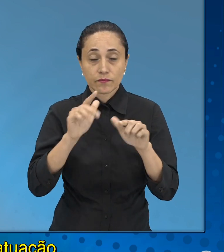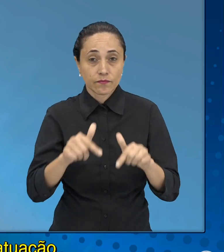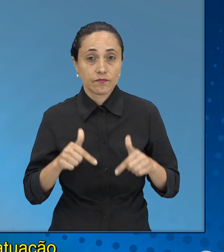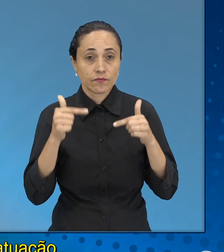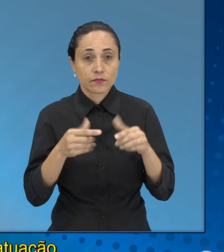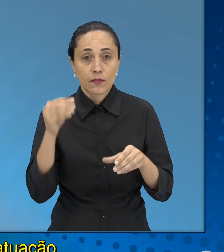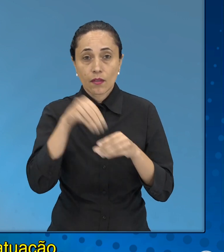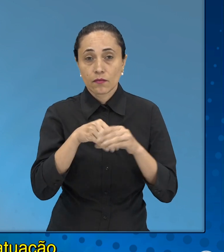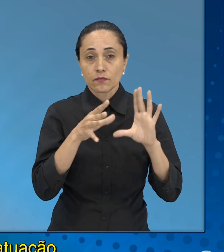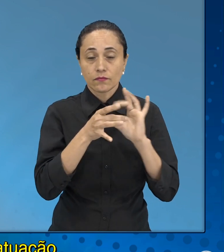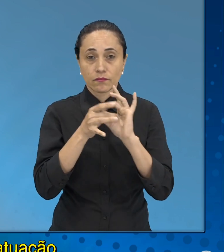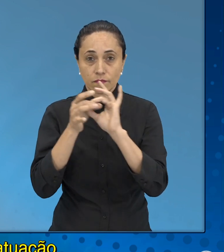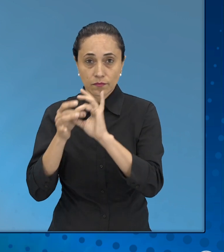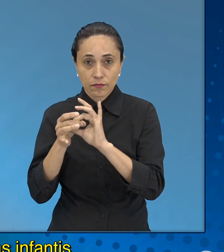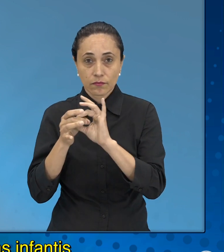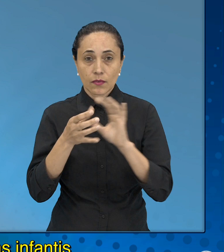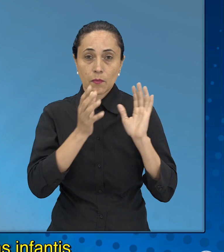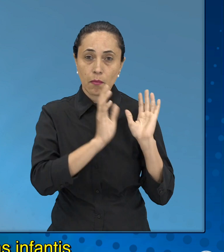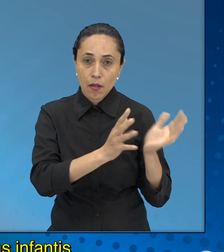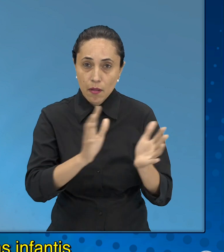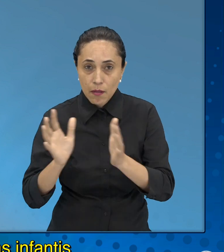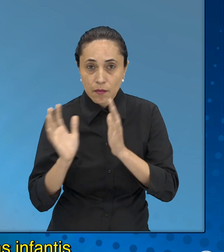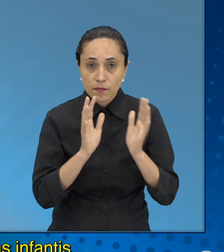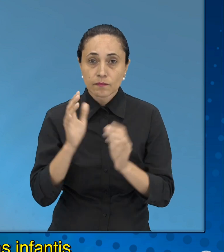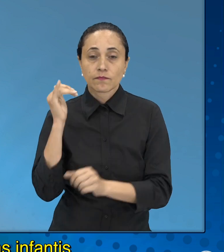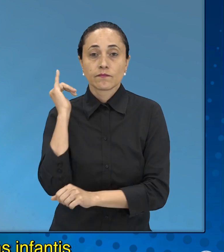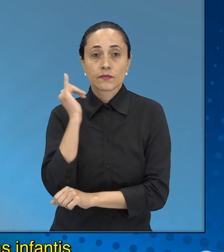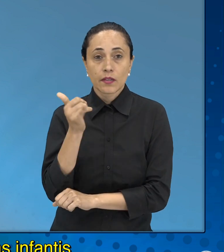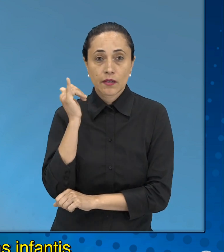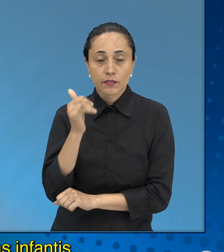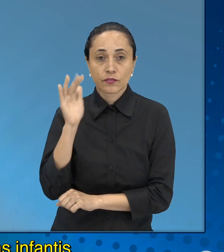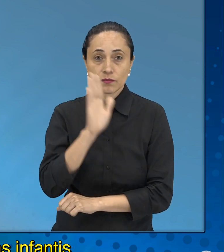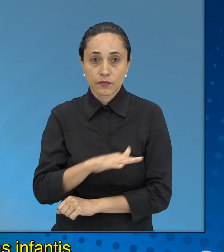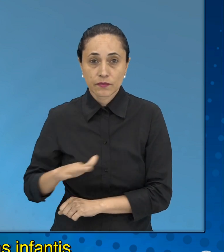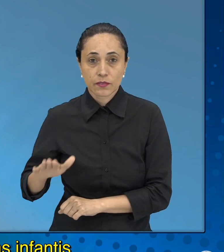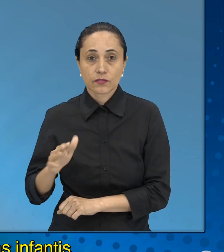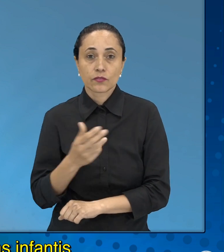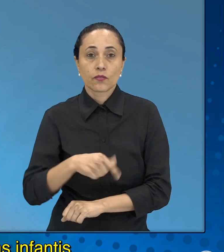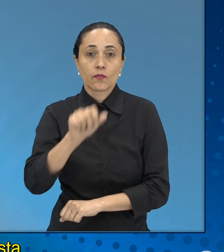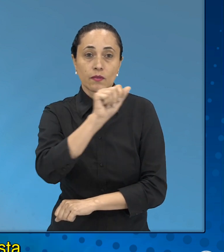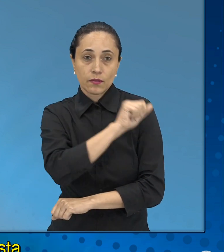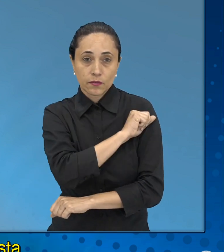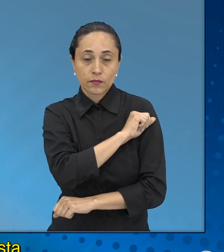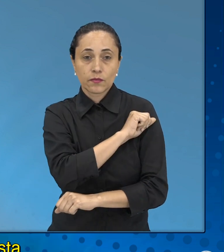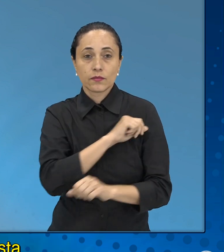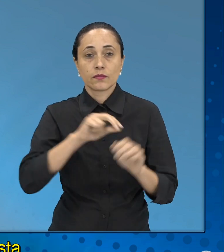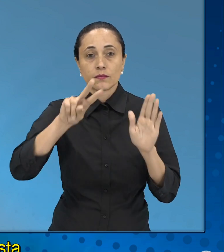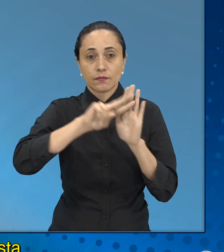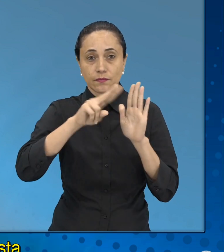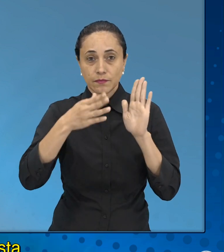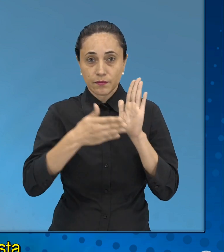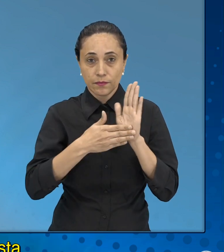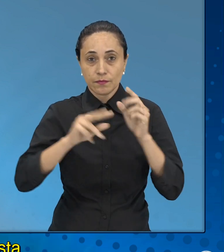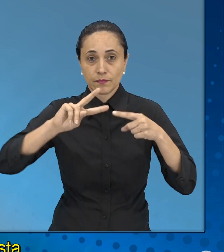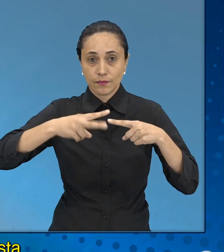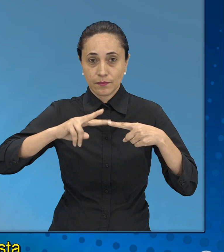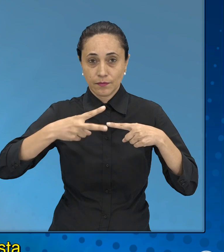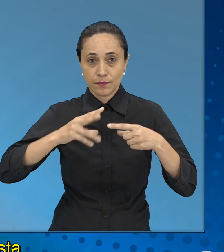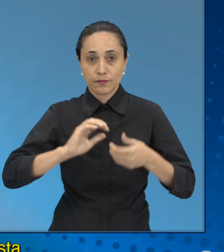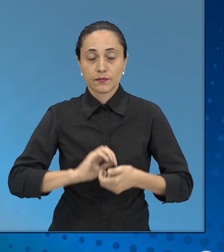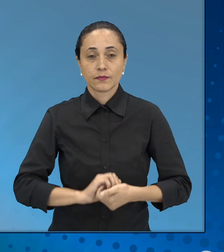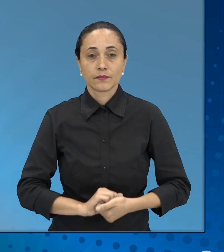de atuação como intérprete de Libras de contação de histórias infantis na Arena de Cro, como extensionista do